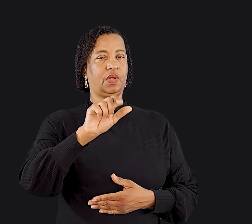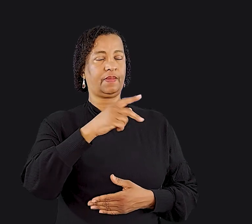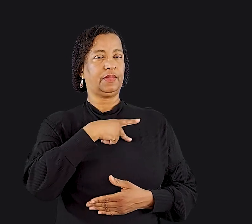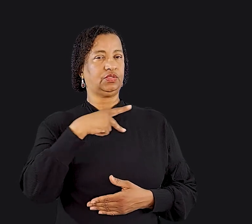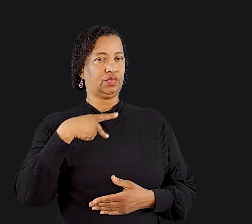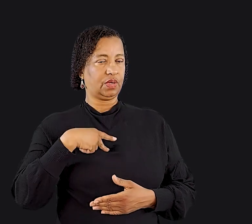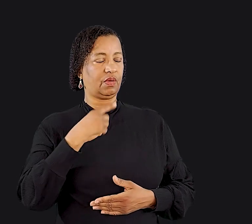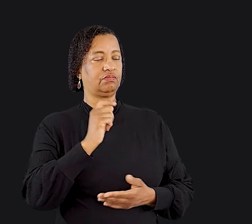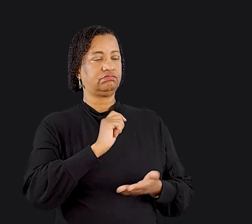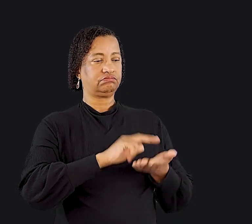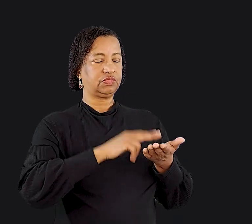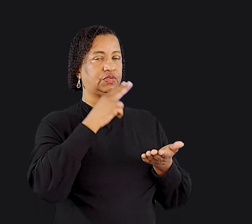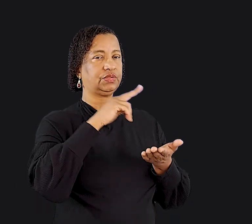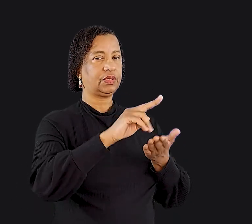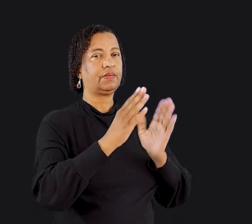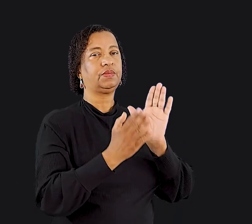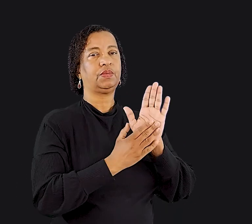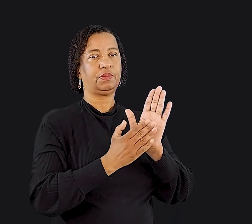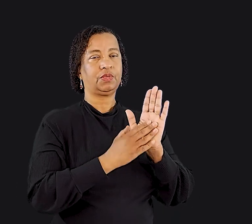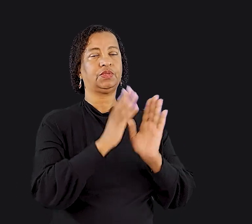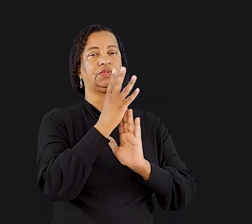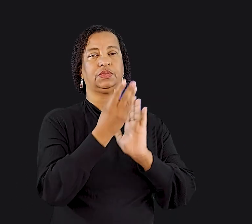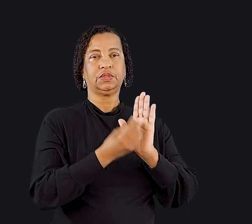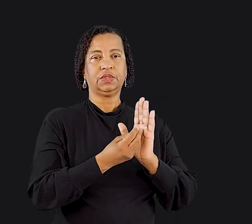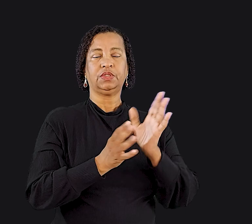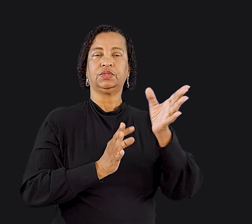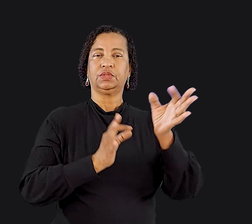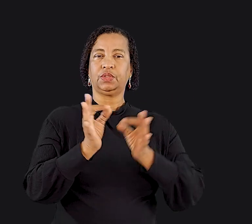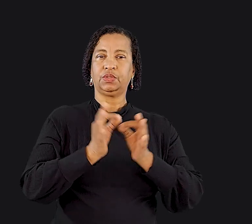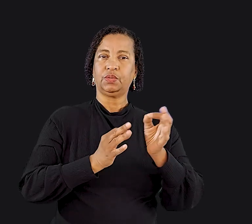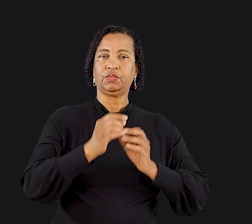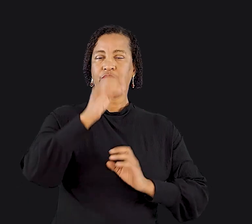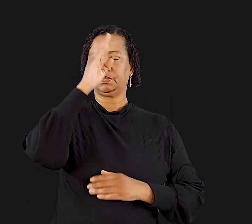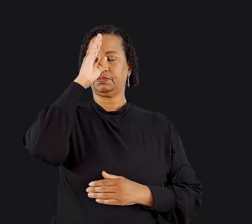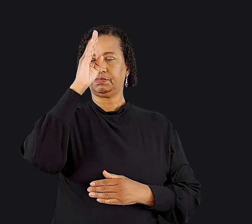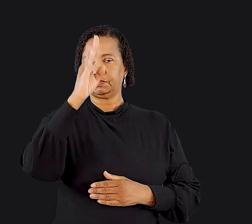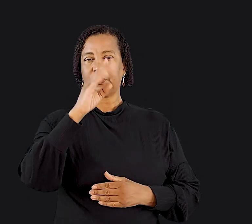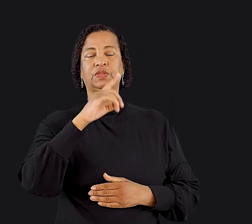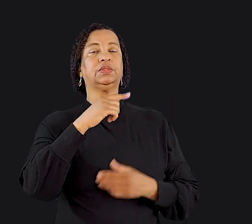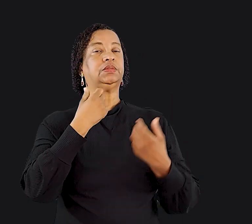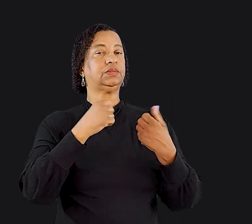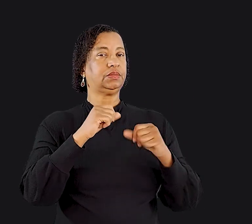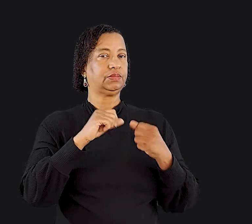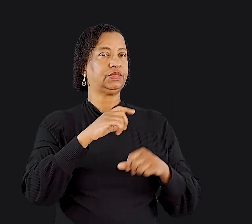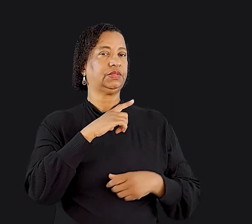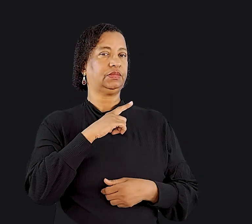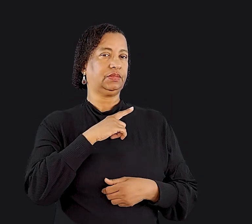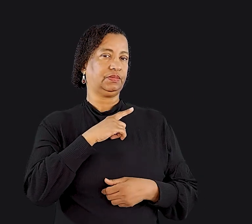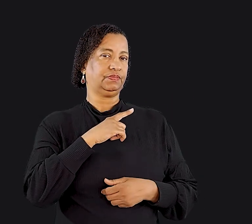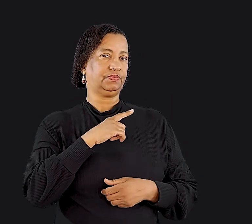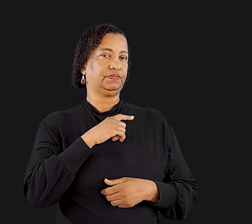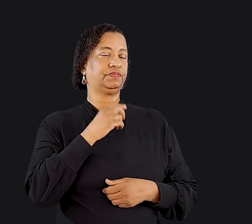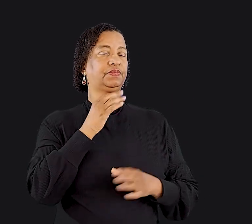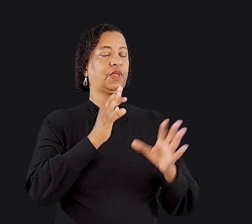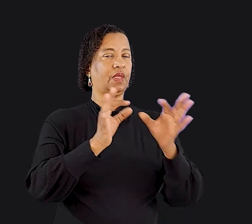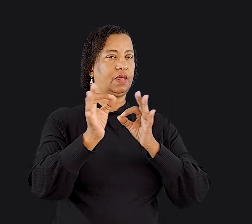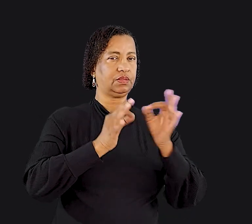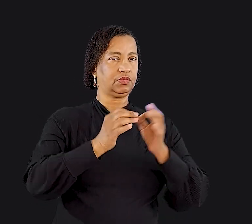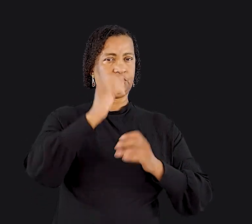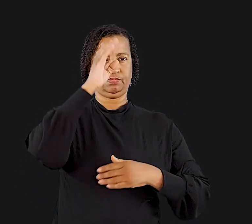jovem pastor sobre o propósito da igreja e o plano e as prioridades que ela deve estabelecer. Esse plano e